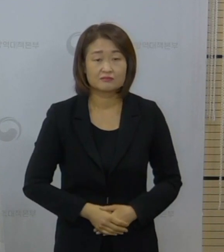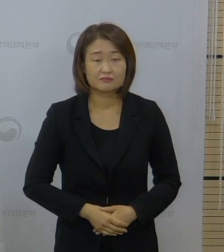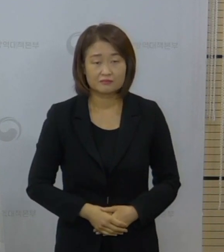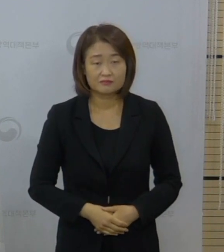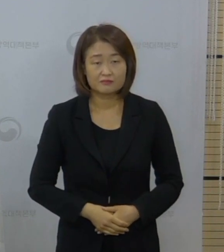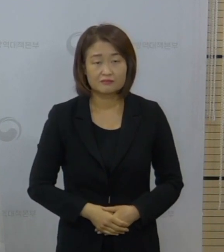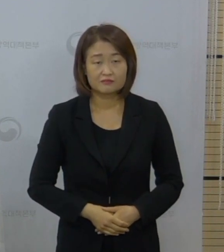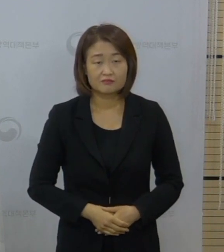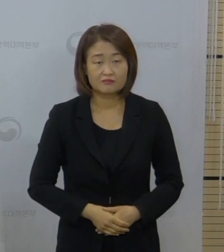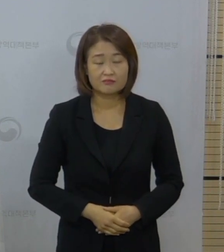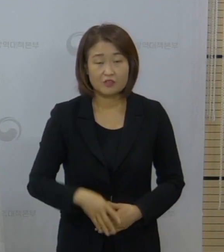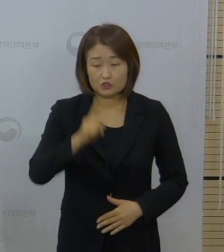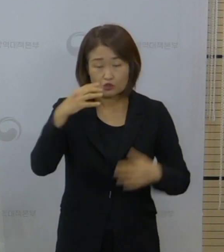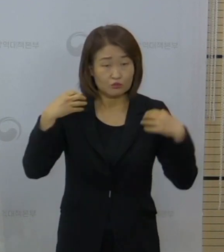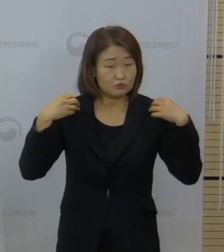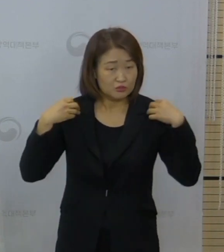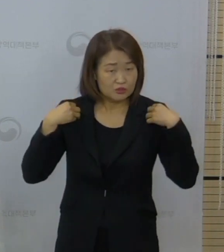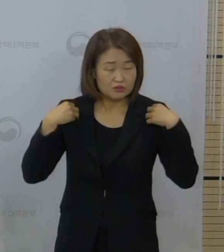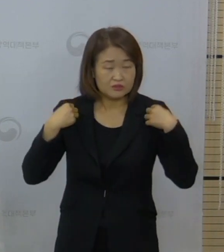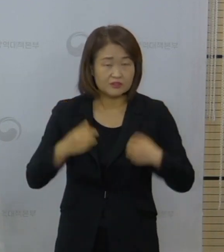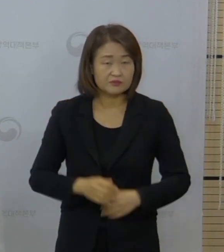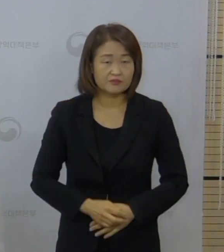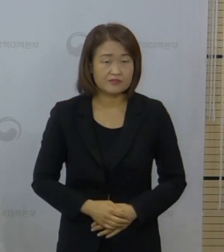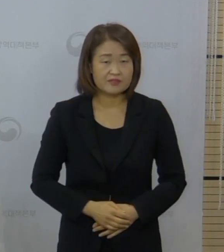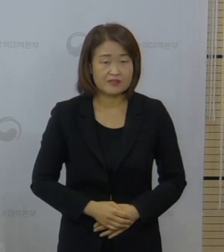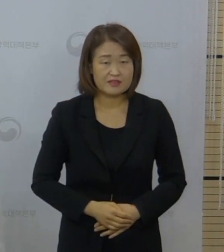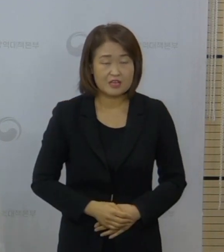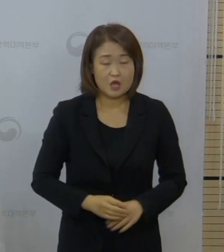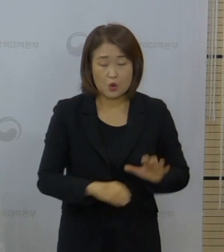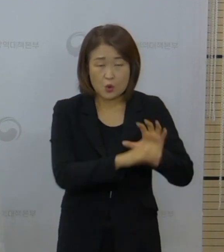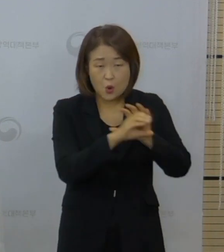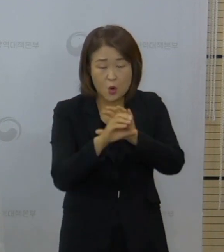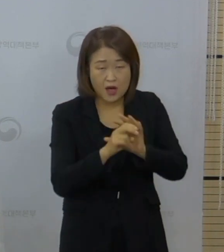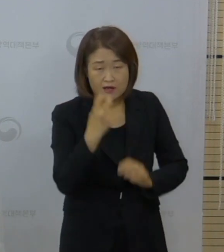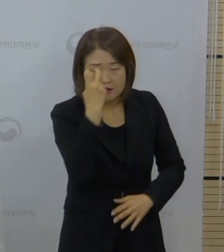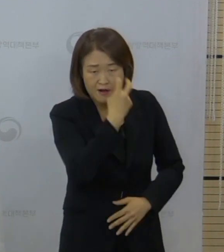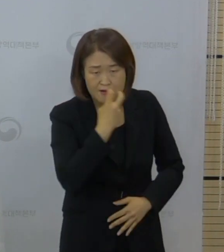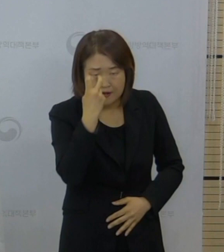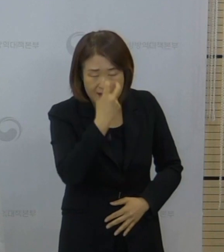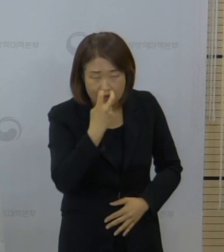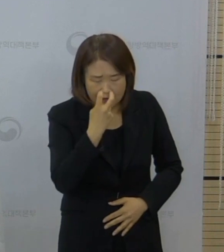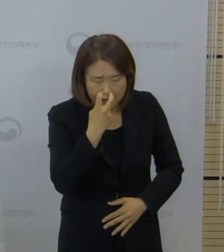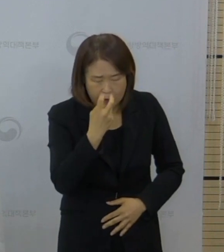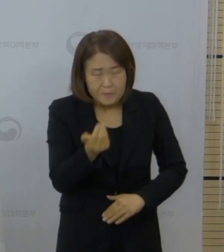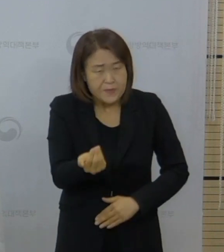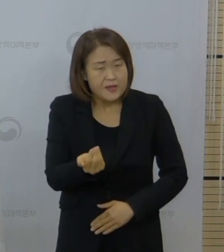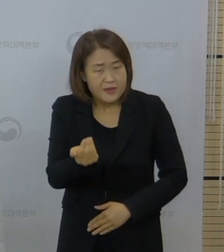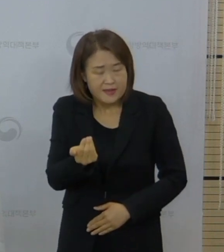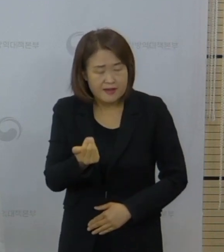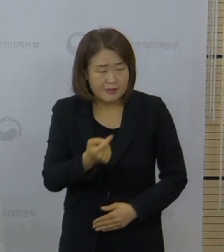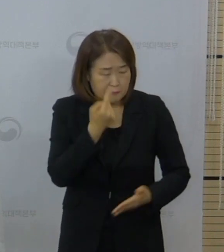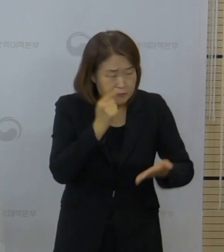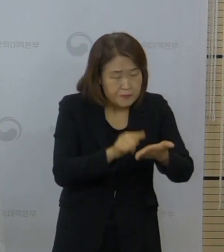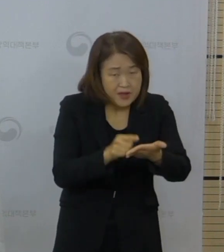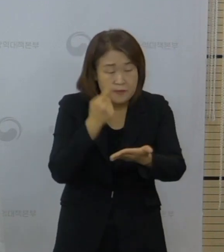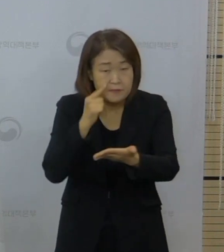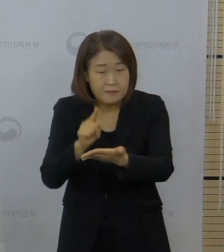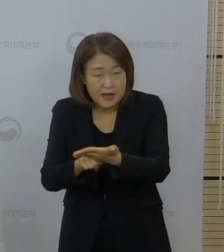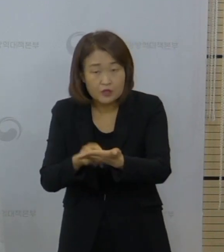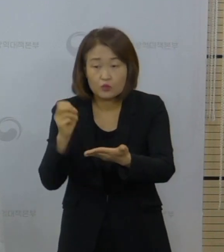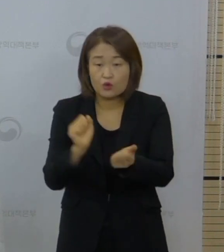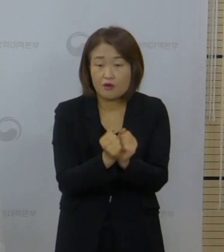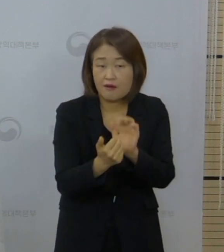그동안 방역당국은 대규모 검사 등을 통해서 확진자를 조기에 발견하고 역학조사관 확충